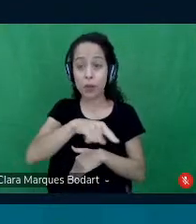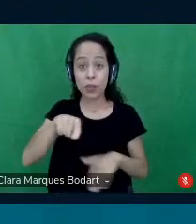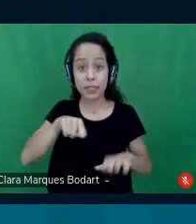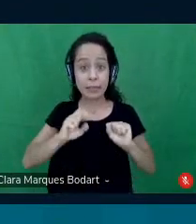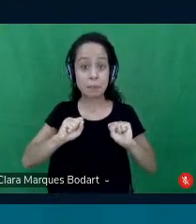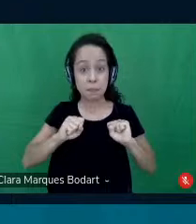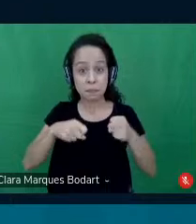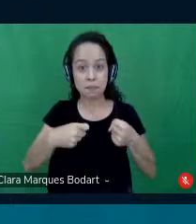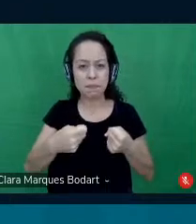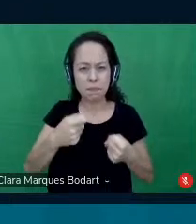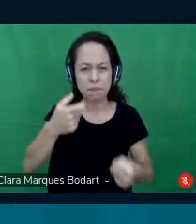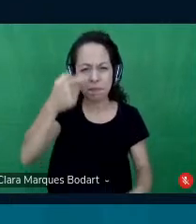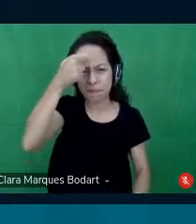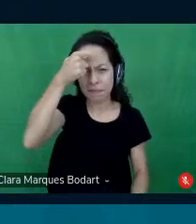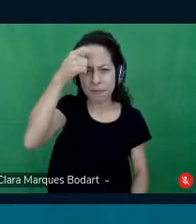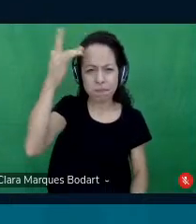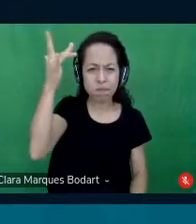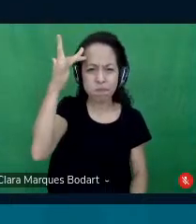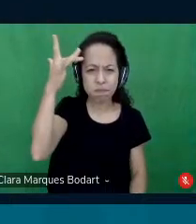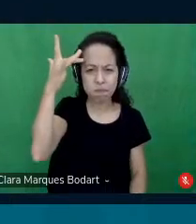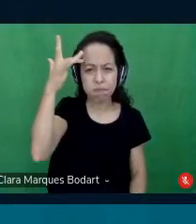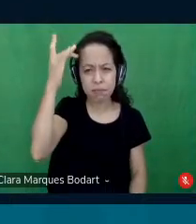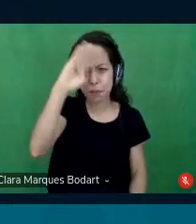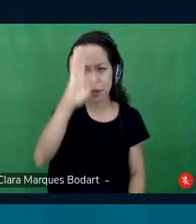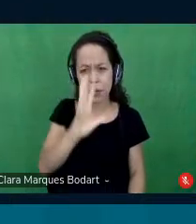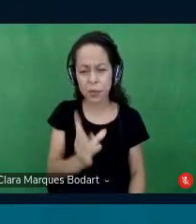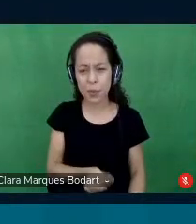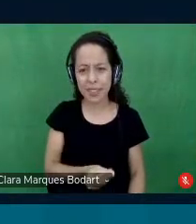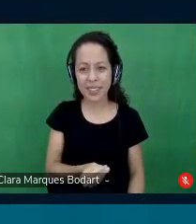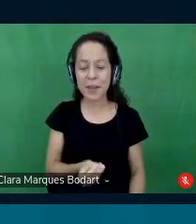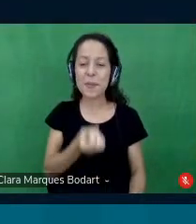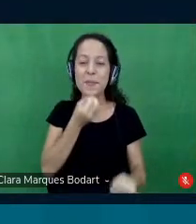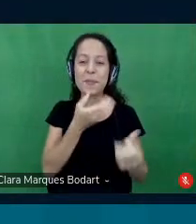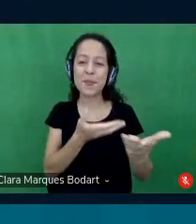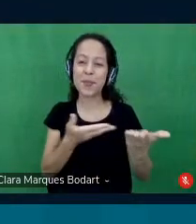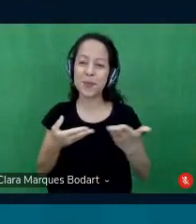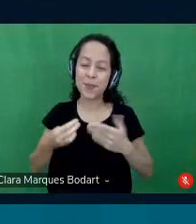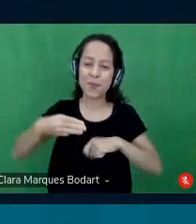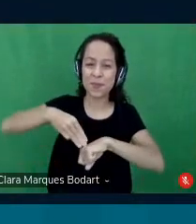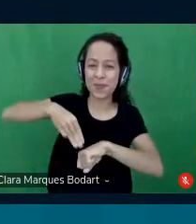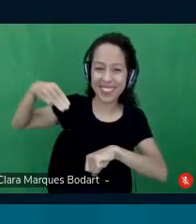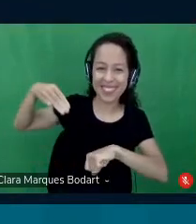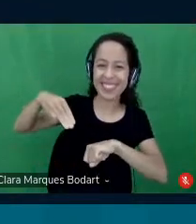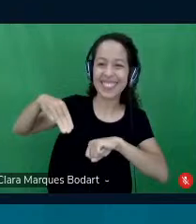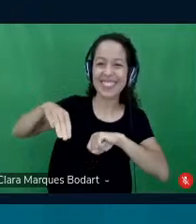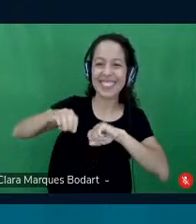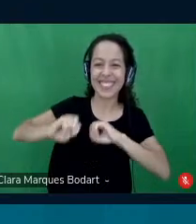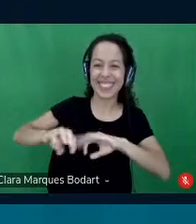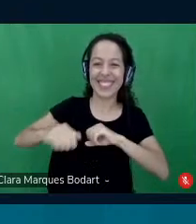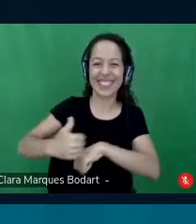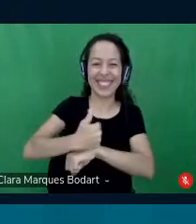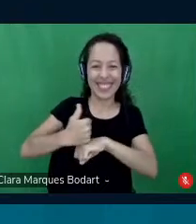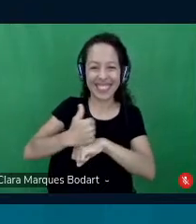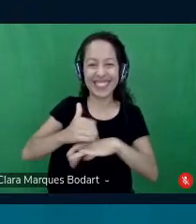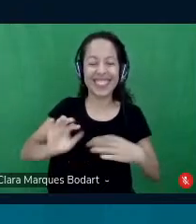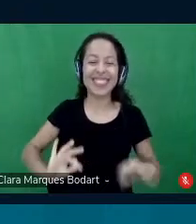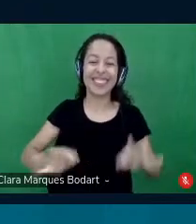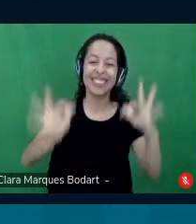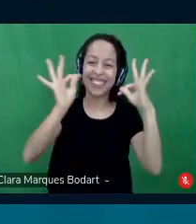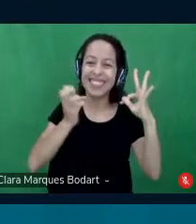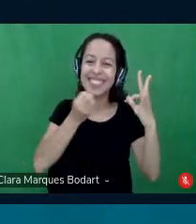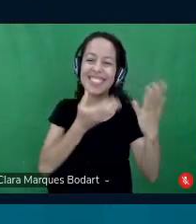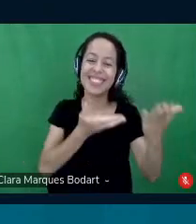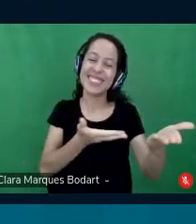momento de amadurecimento do próprio EPP. Bem-vindos ao mestrado profissional em Educação Profissional e Tecnológica. Nós desejamos sucesso